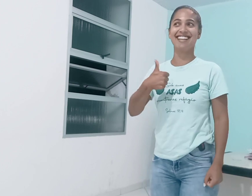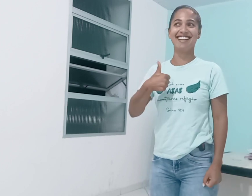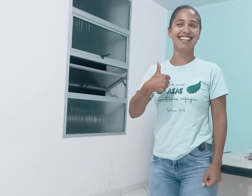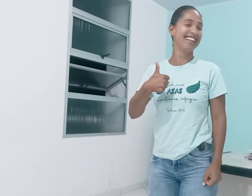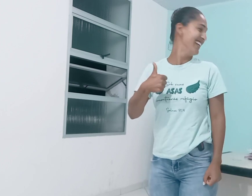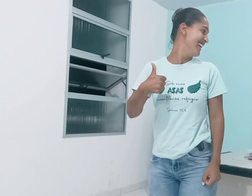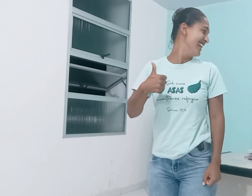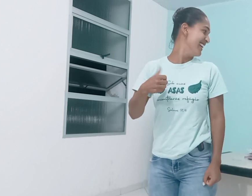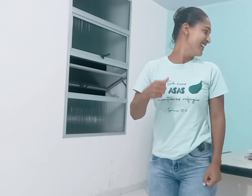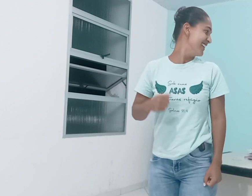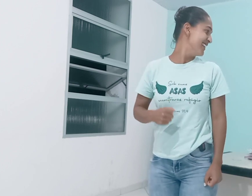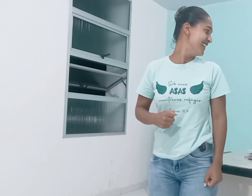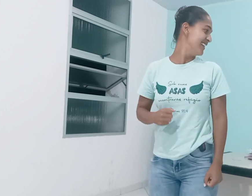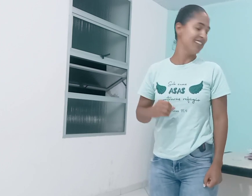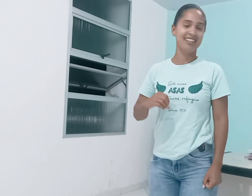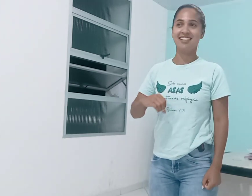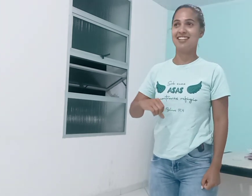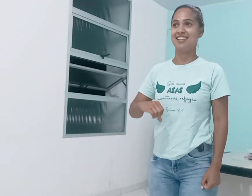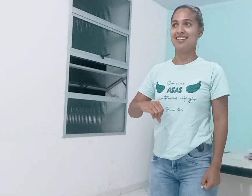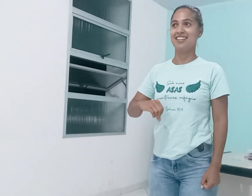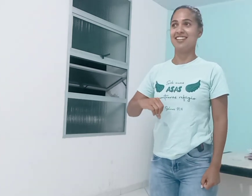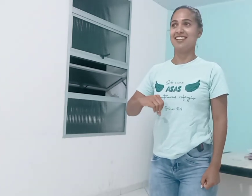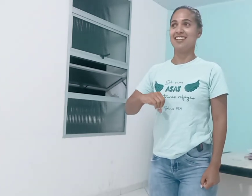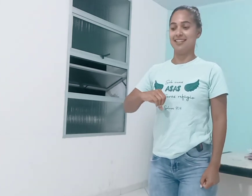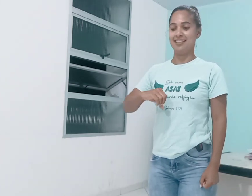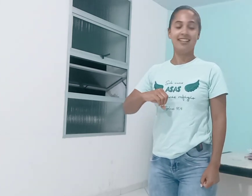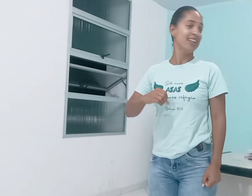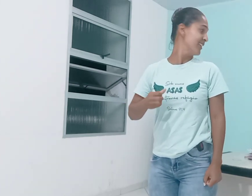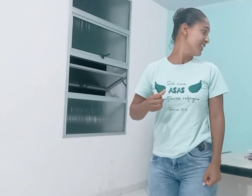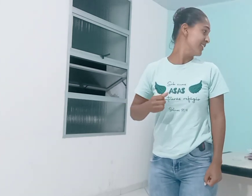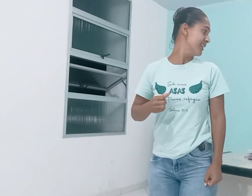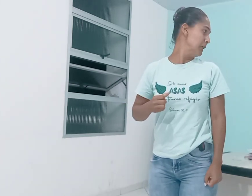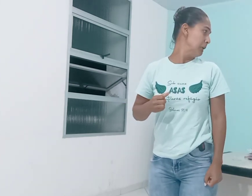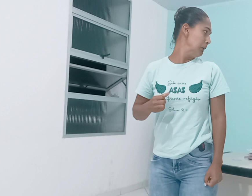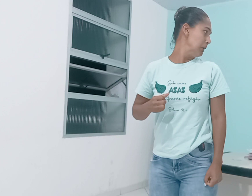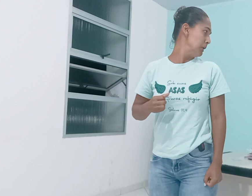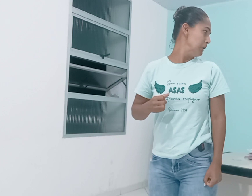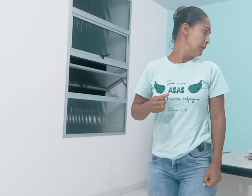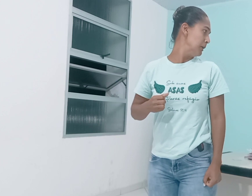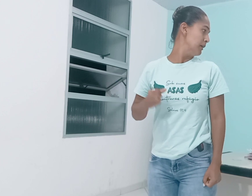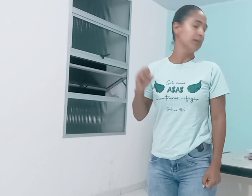1900.